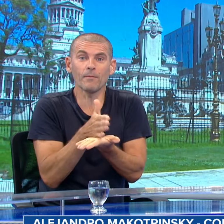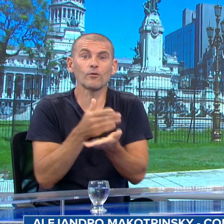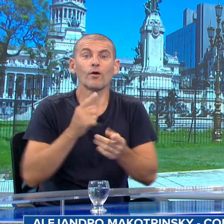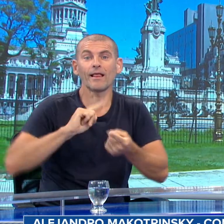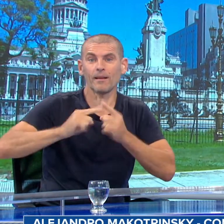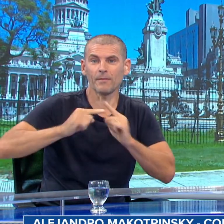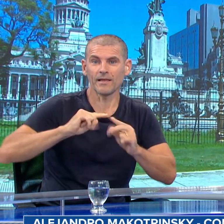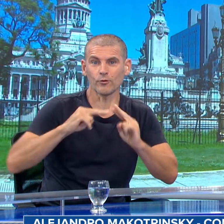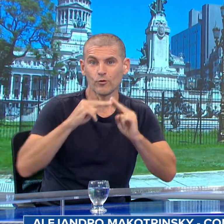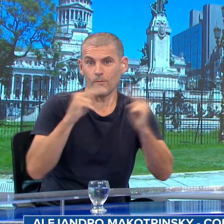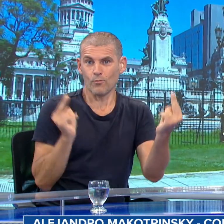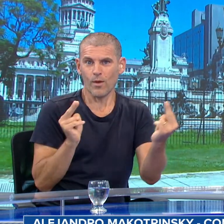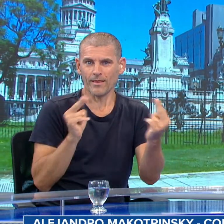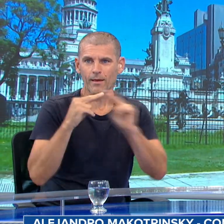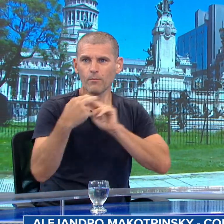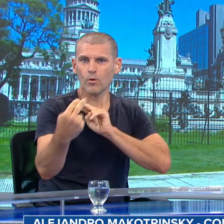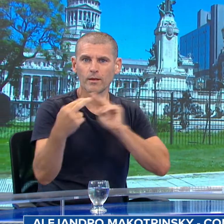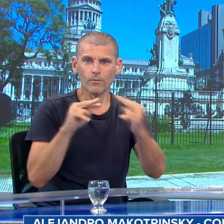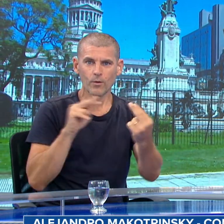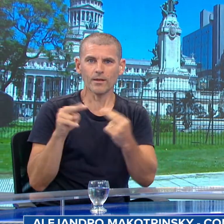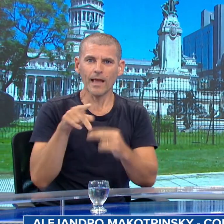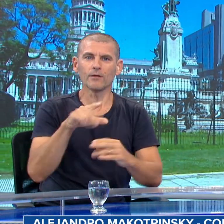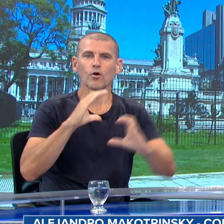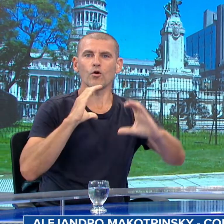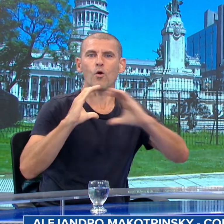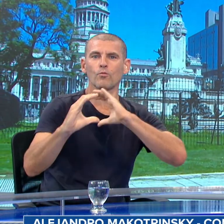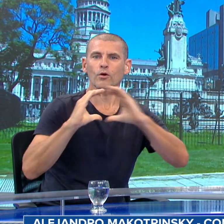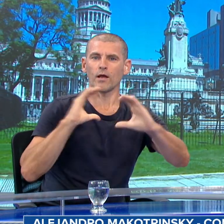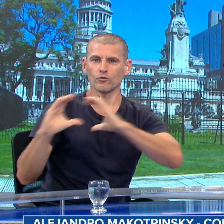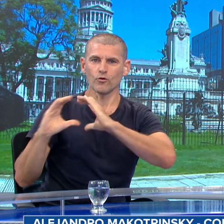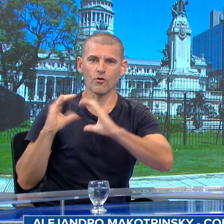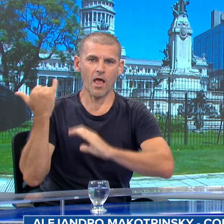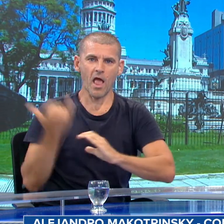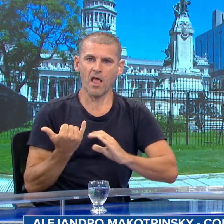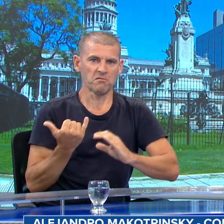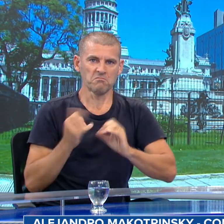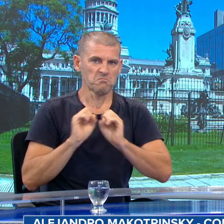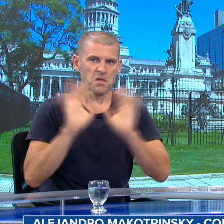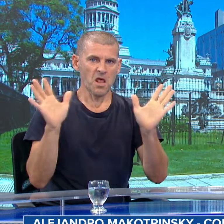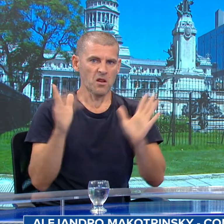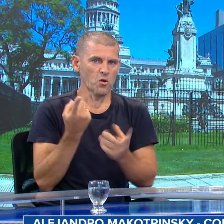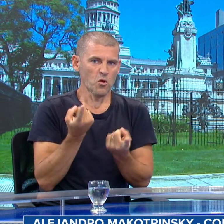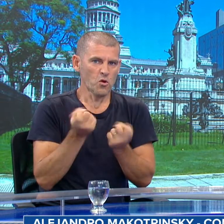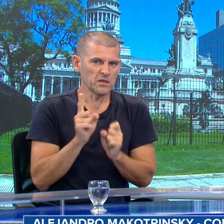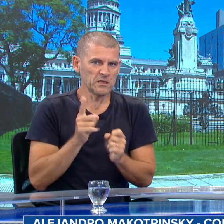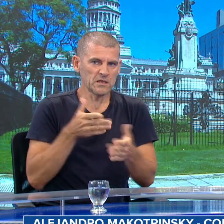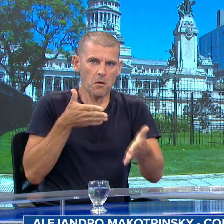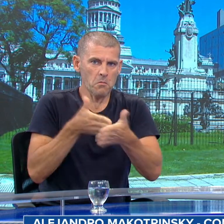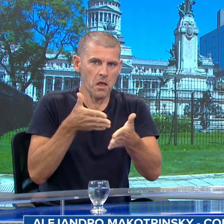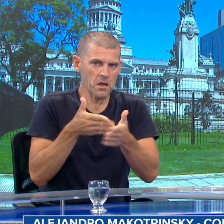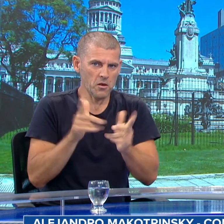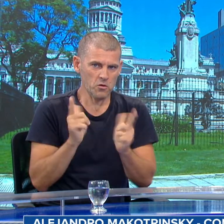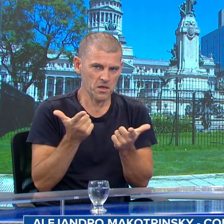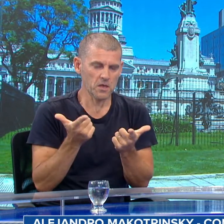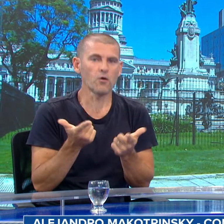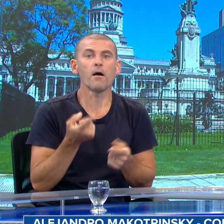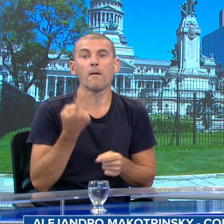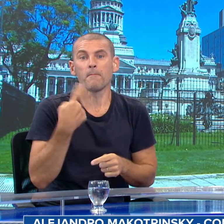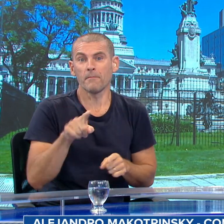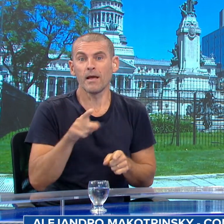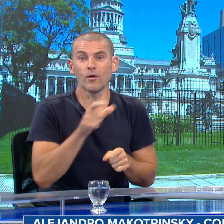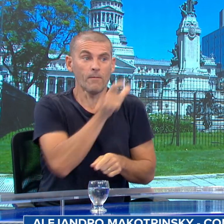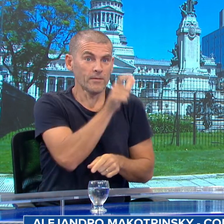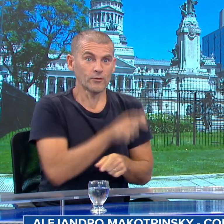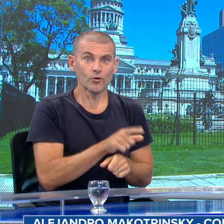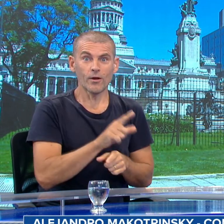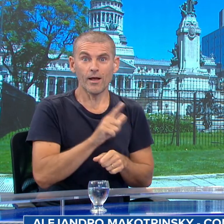como un plano totalmente visual, accesible, contar con intérpretes de lengua de señas que sean nuestros puentes de comunicación. Claro. Y ahí se vencen